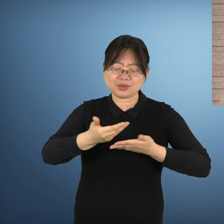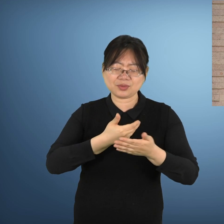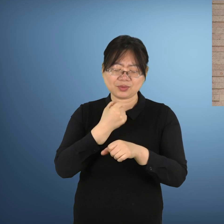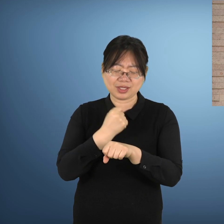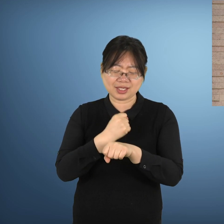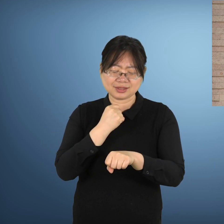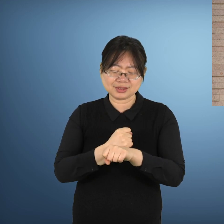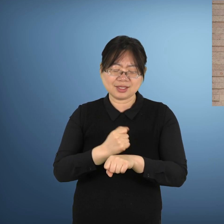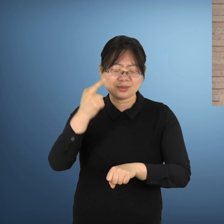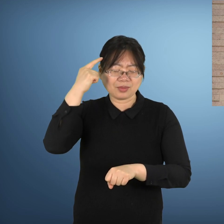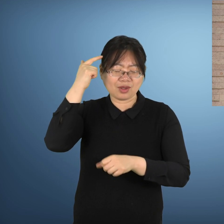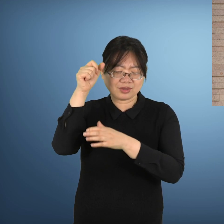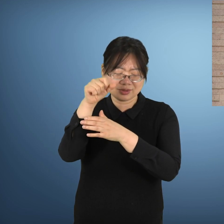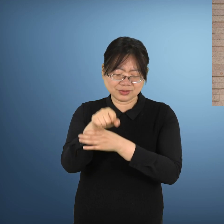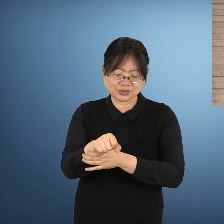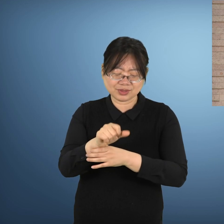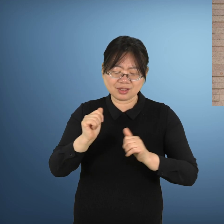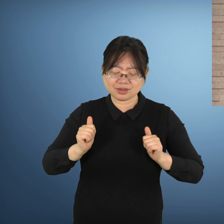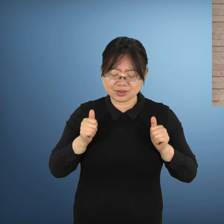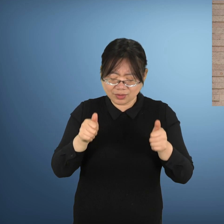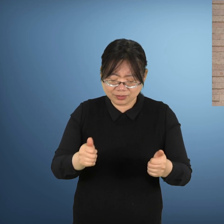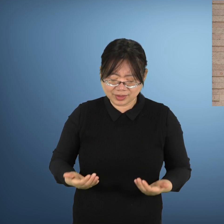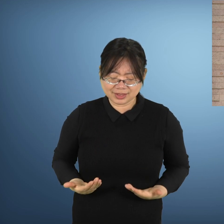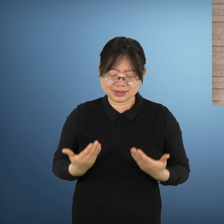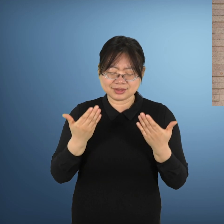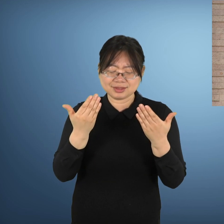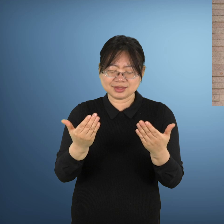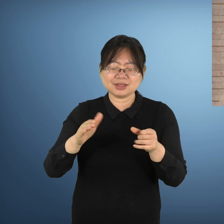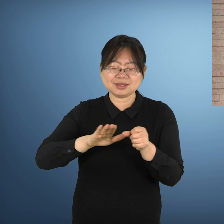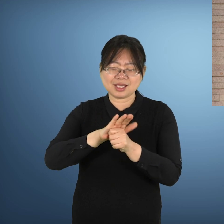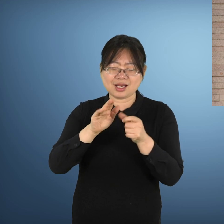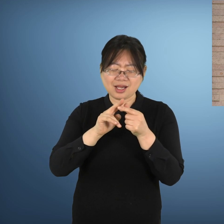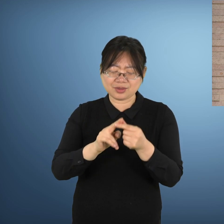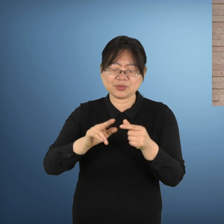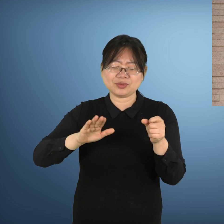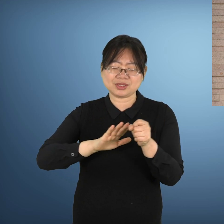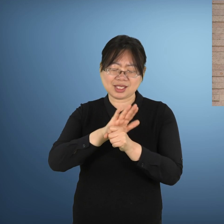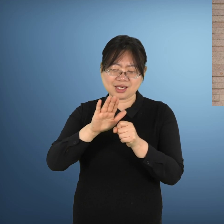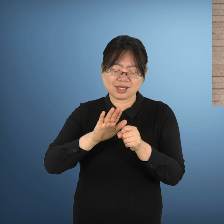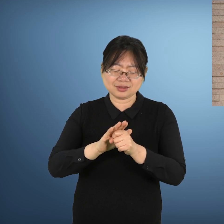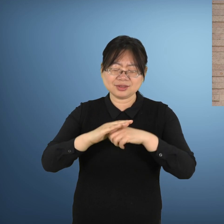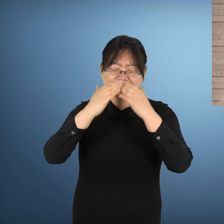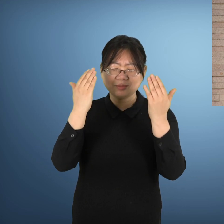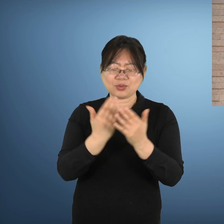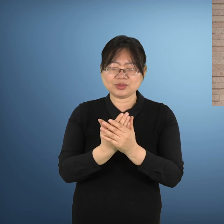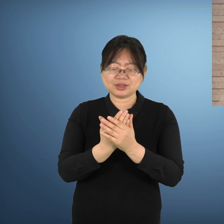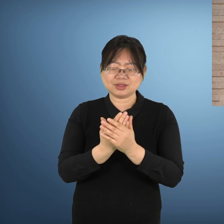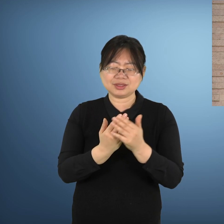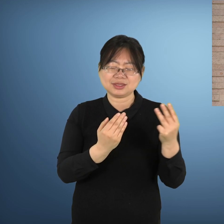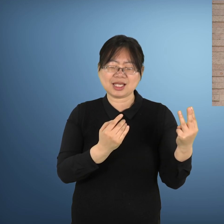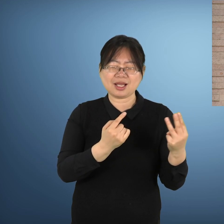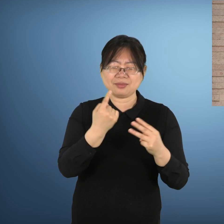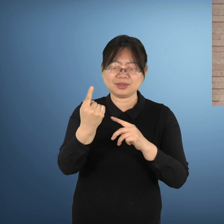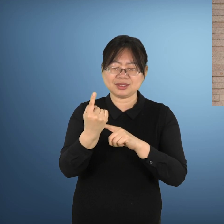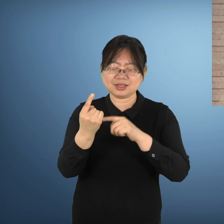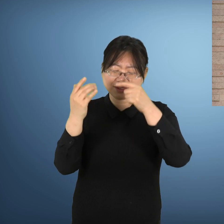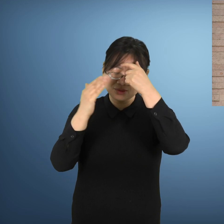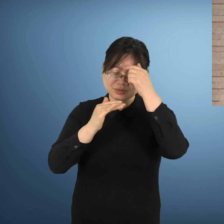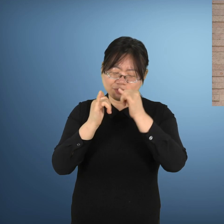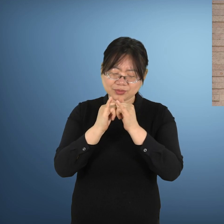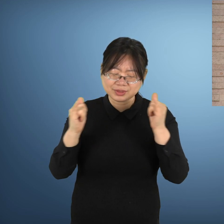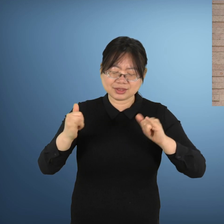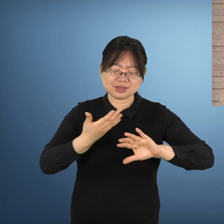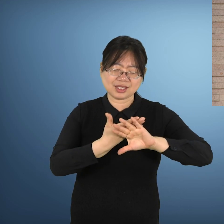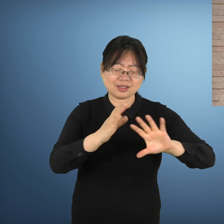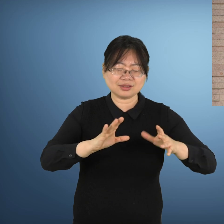교통하심이 머리 숙여 경배를 드리는 사랑하고 사랑하는 모든 3일의 성도들,